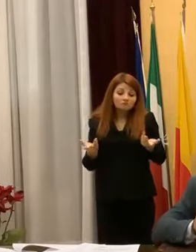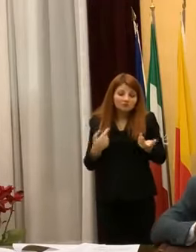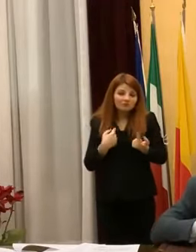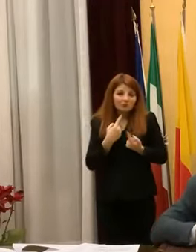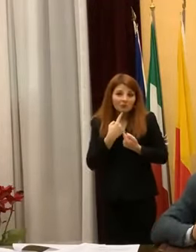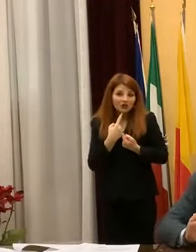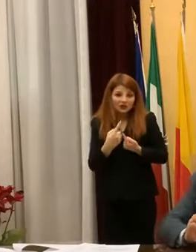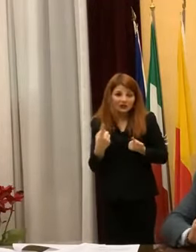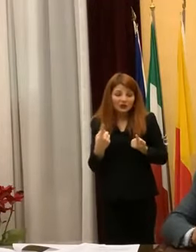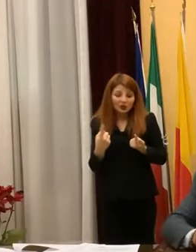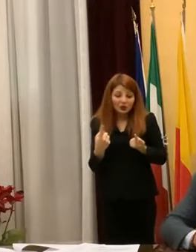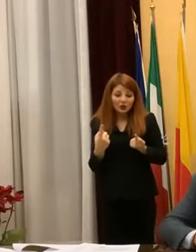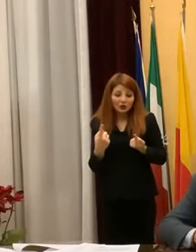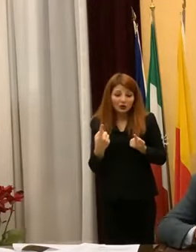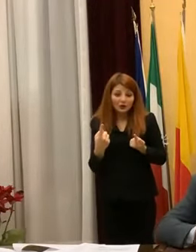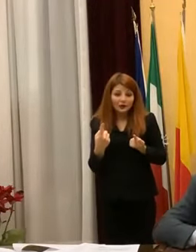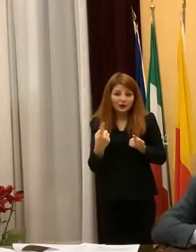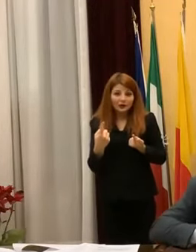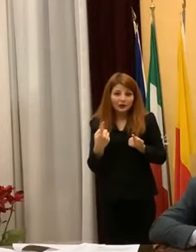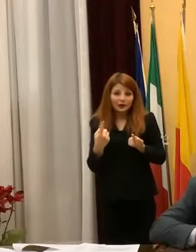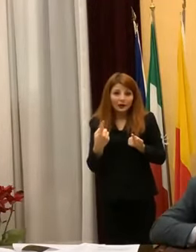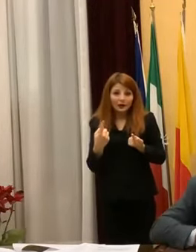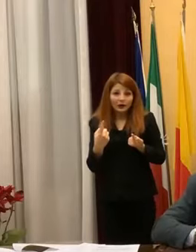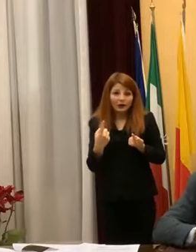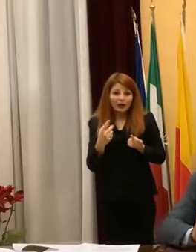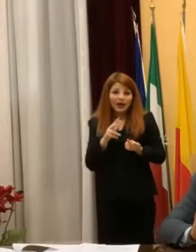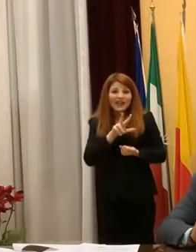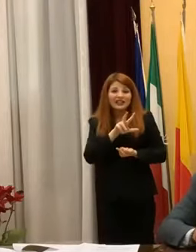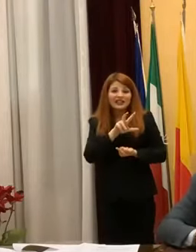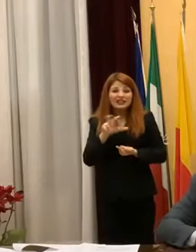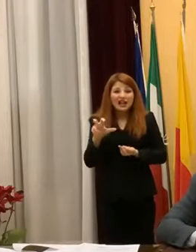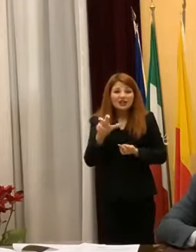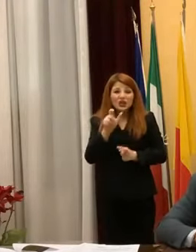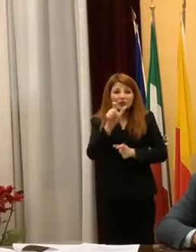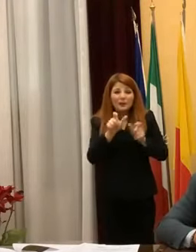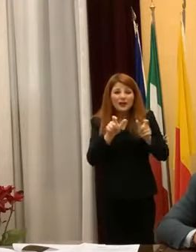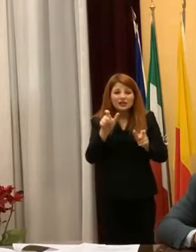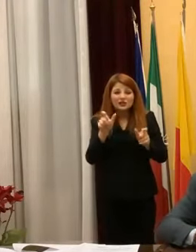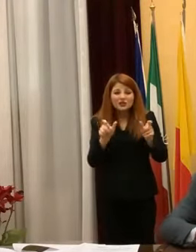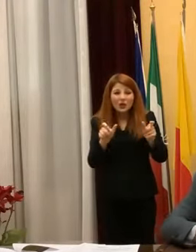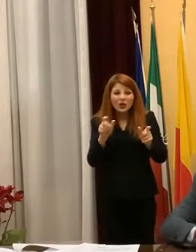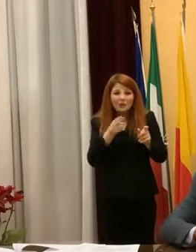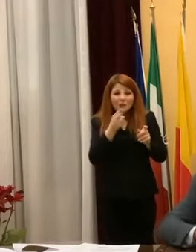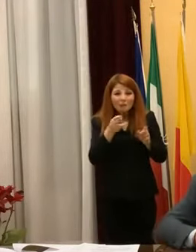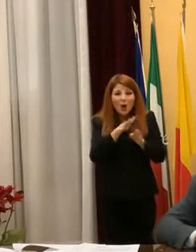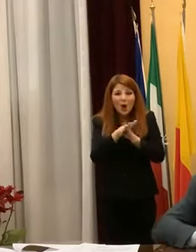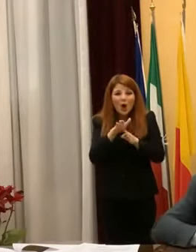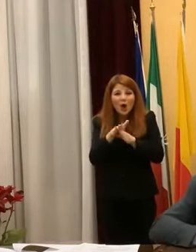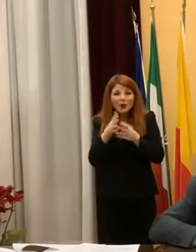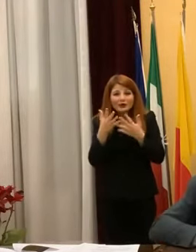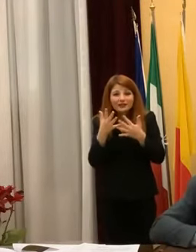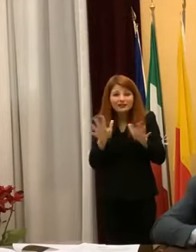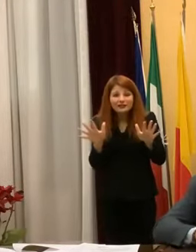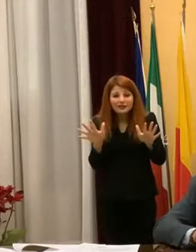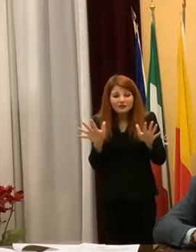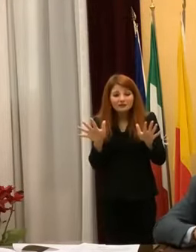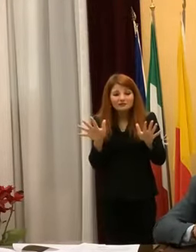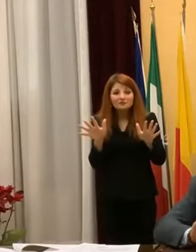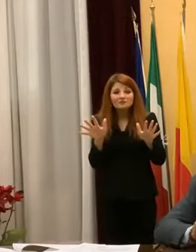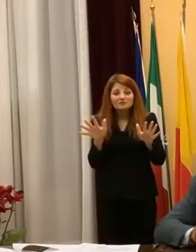come si poteva passare sui cadaveri di oltre 300 persone e sulla montagna di omissioni e